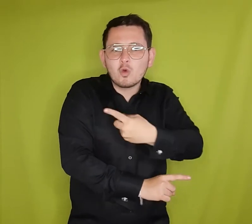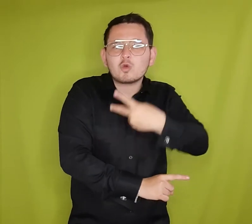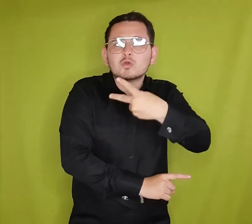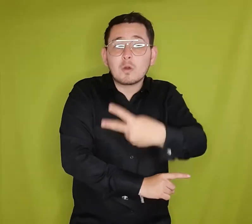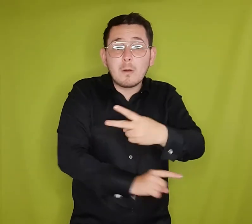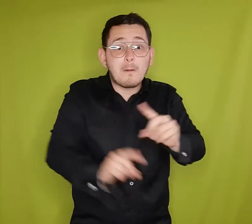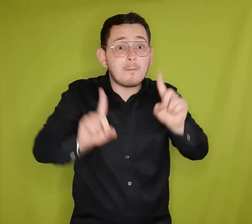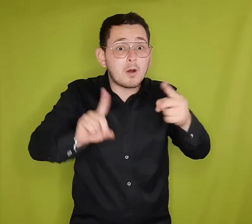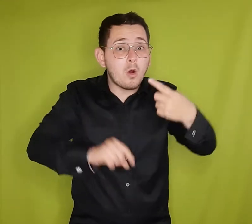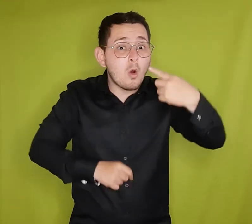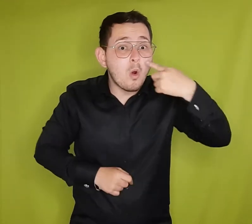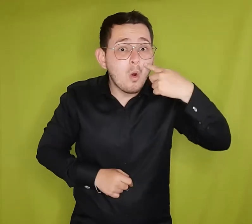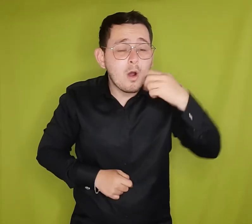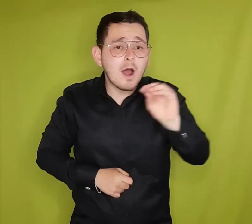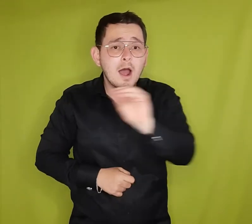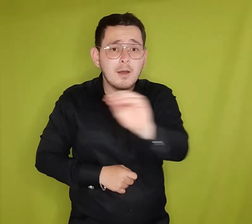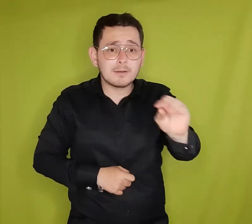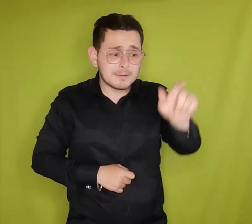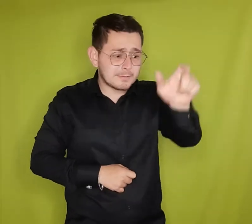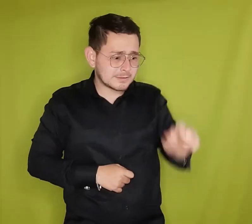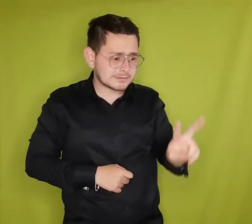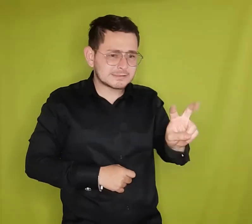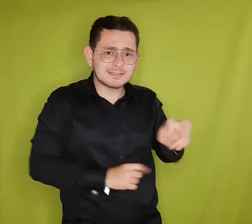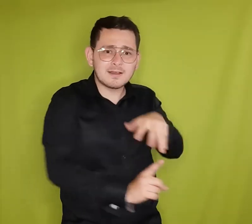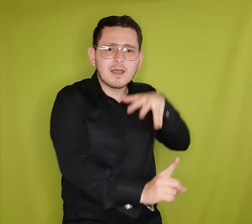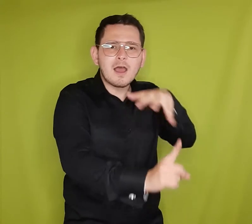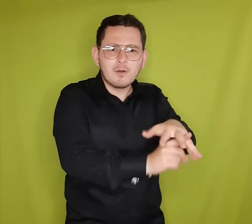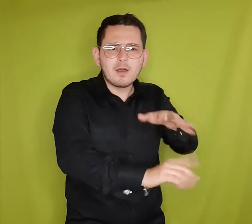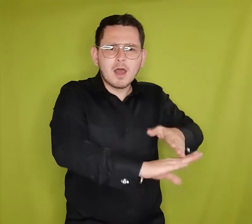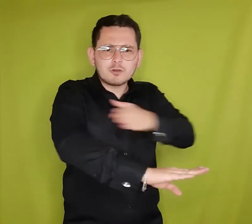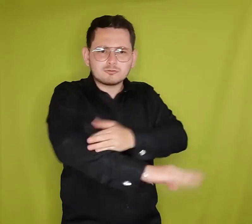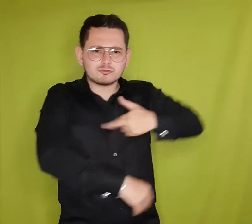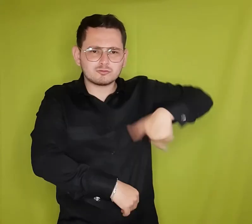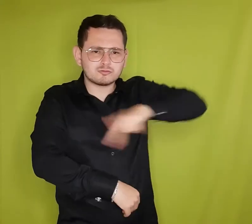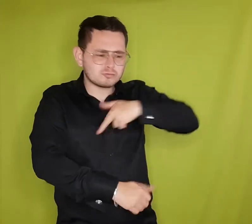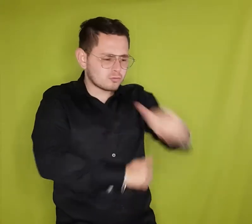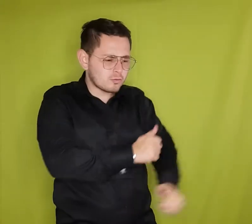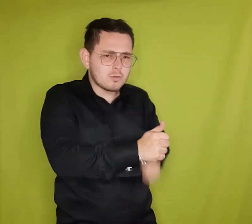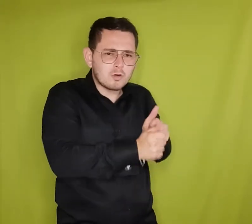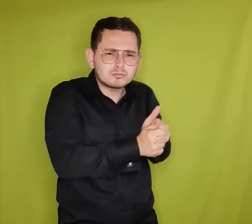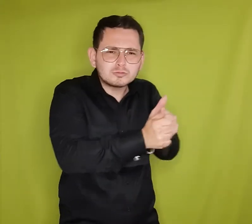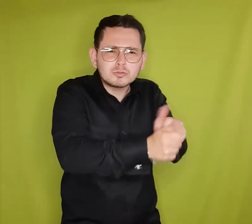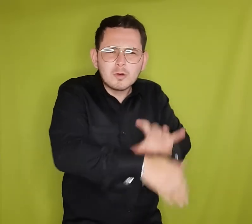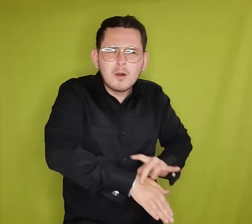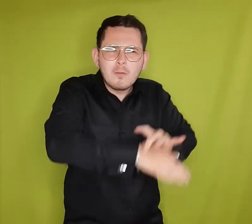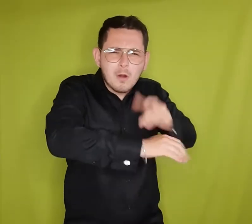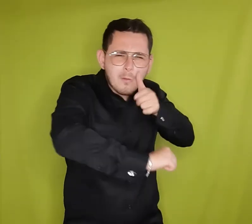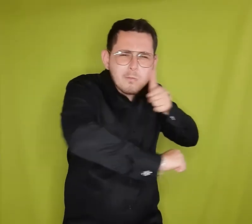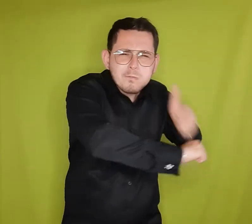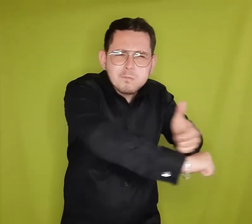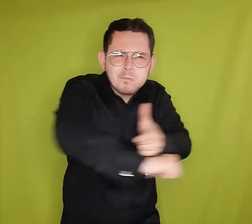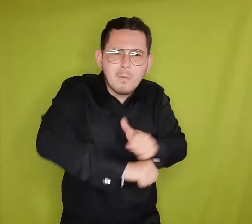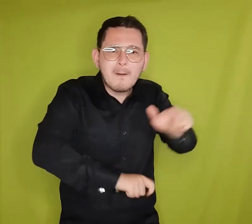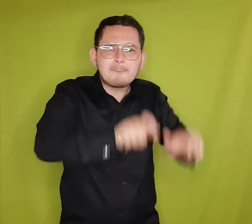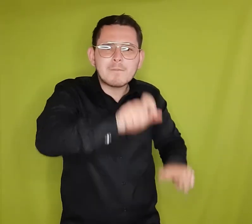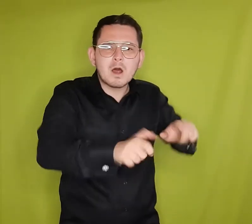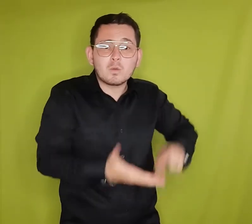han contado con su manejo médico en los servicios de salud y la recuperación de los pacientes sin secuelas. El 57